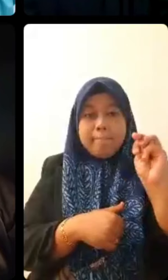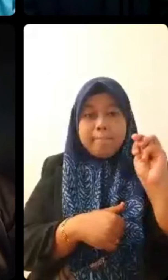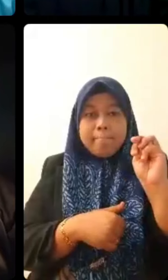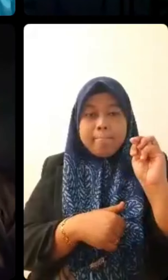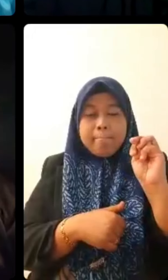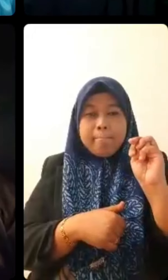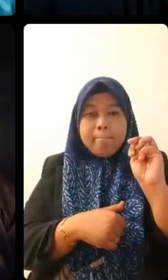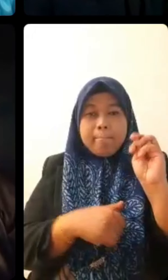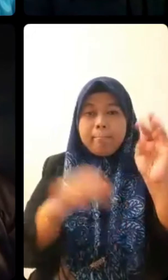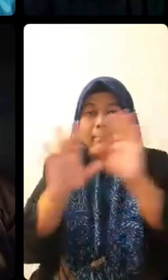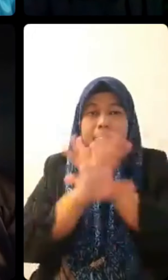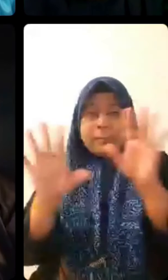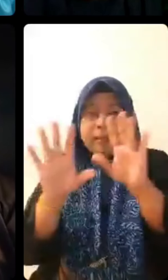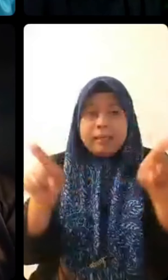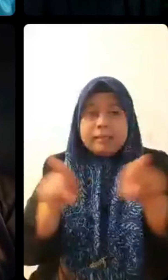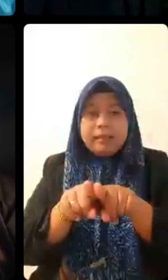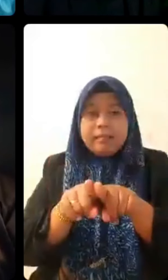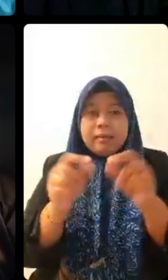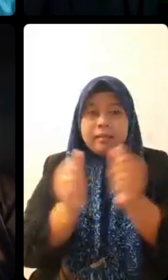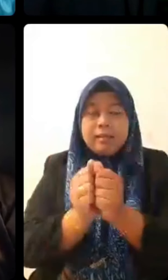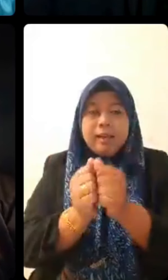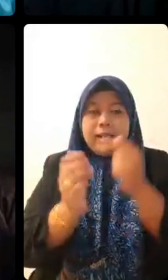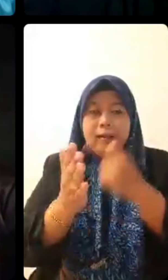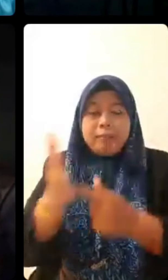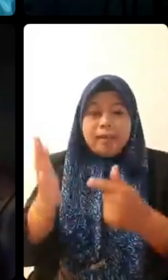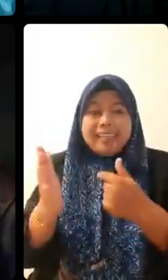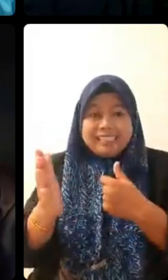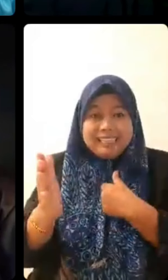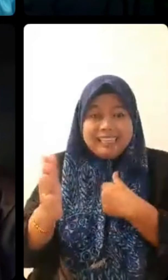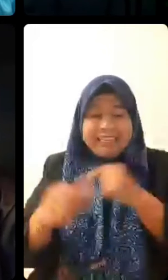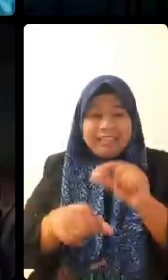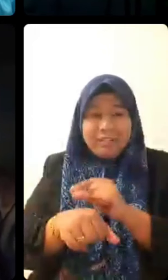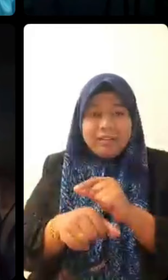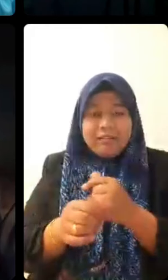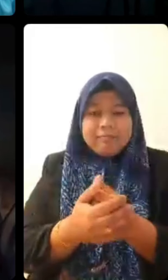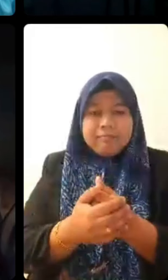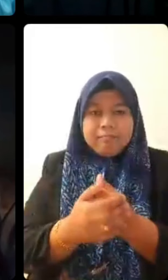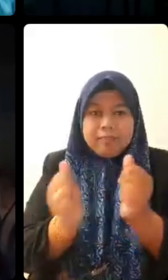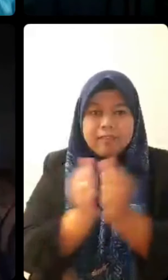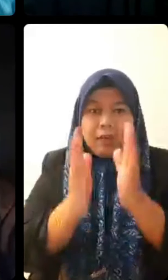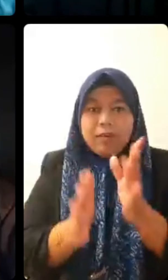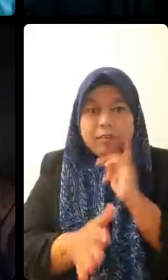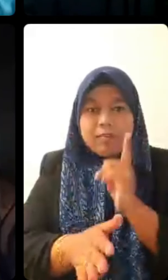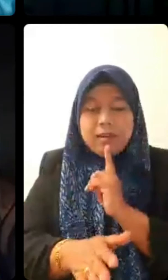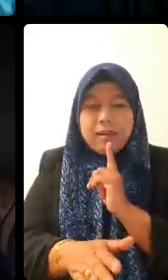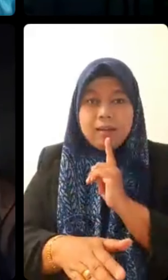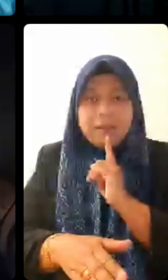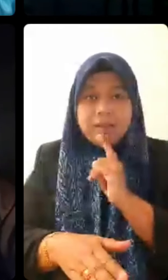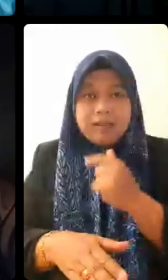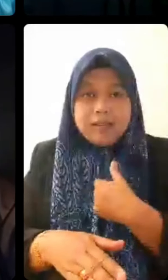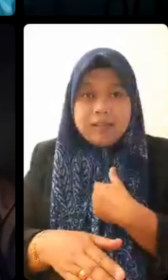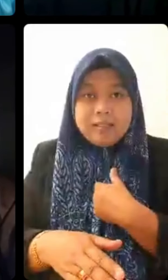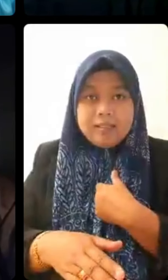saya praktikkan bersama dengan orang pekak. Yang saya praktikkan dengan orang pekak adalah huruf hijaiyah